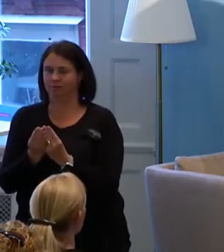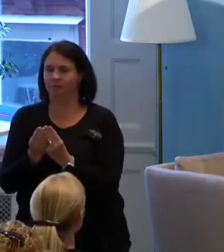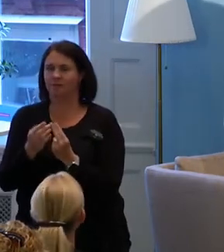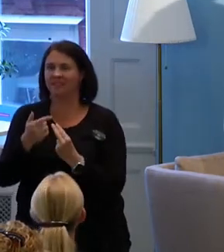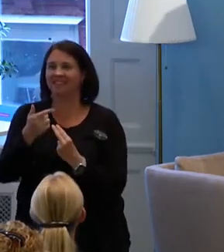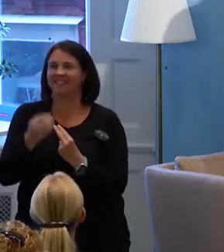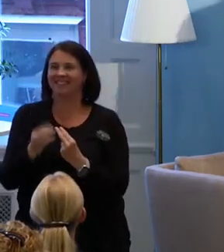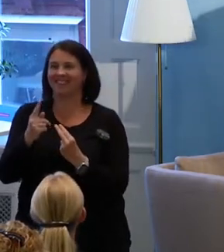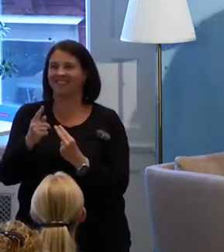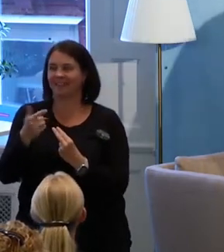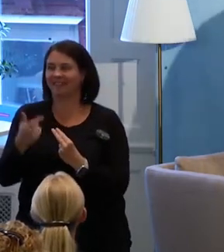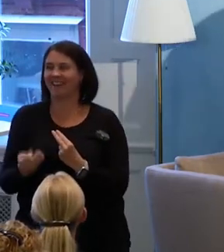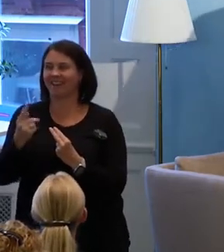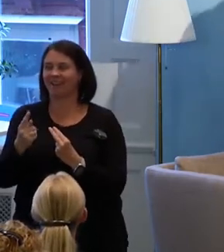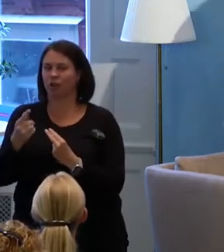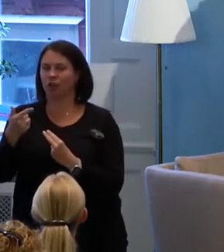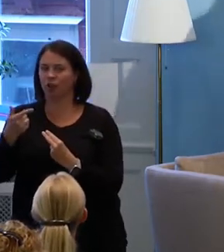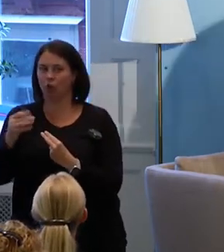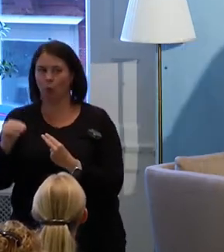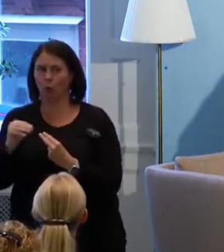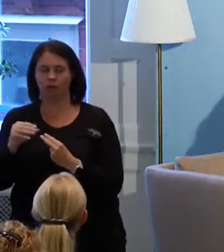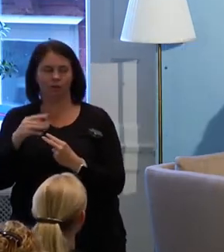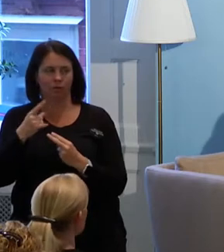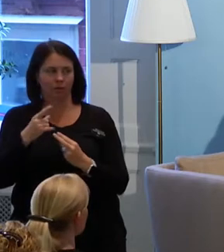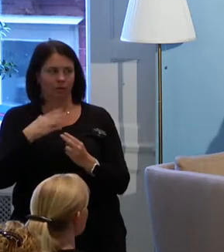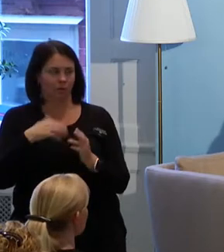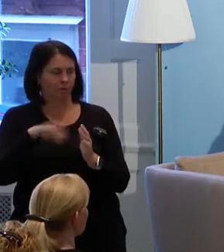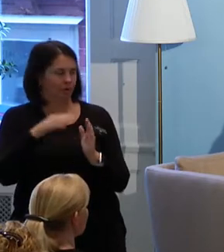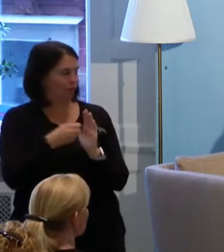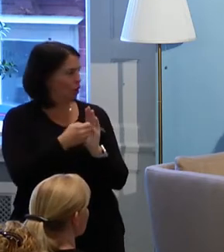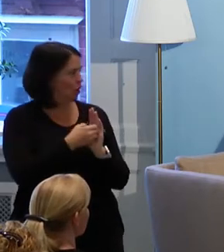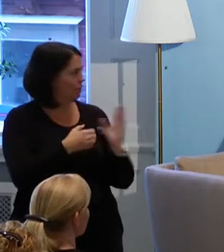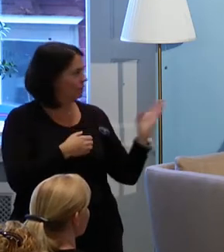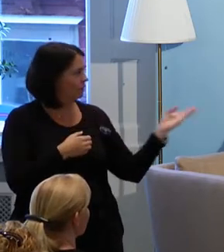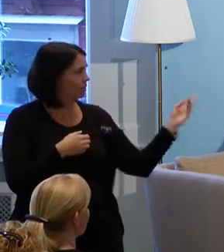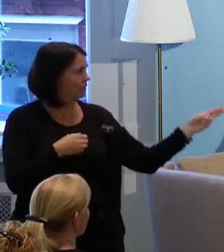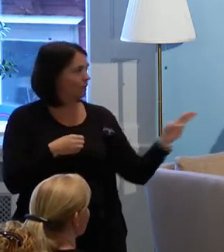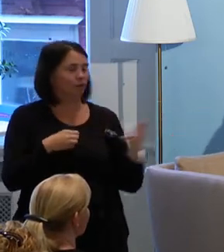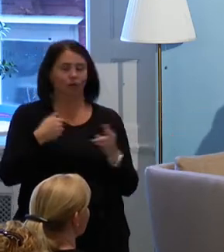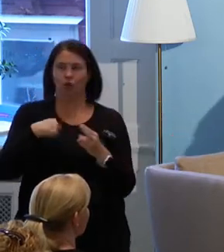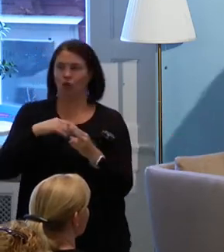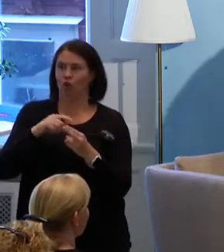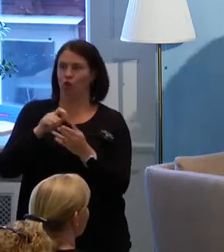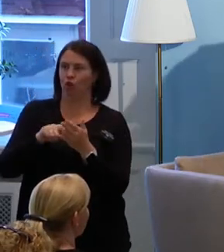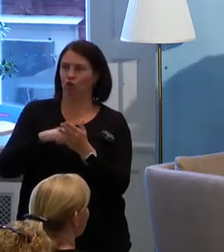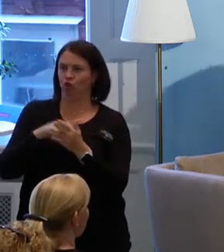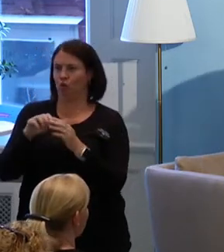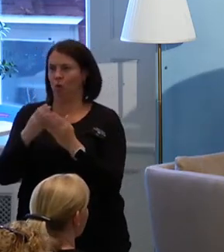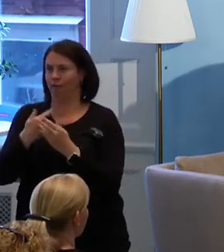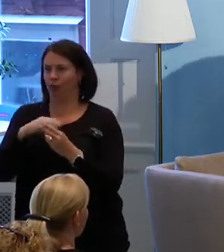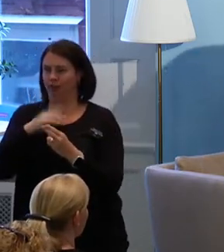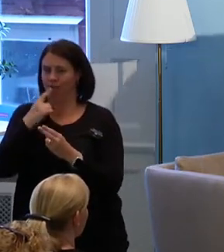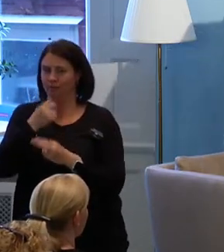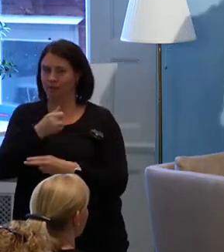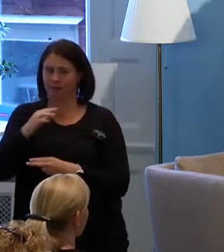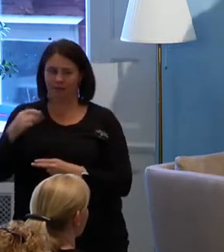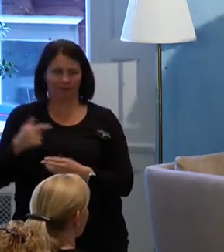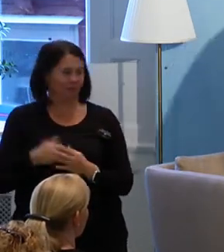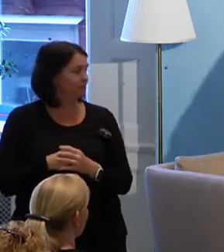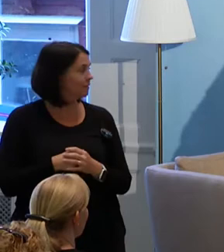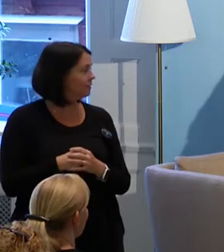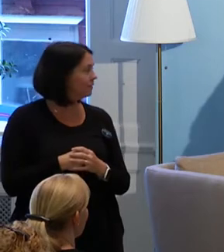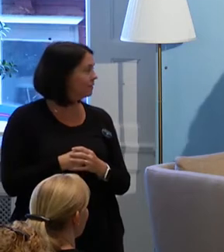Tic-tac-toe, om man nu vill ha mer förklaring. Så nu får du börja välja vad vill du ha? Jag tar krysch och balle. Ja, krysch och balle. Ja.